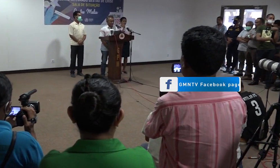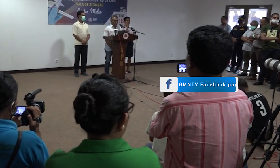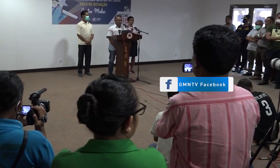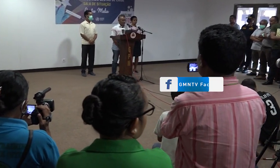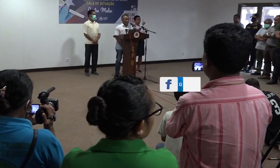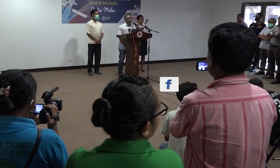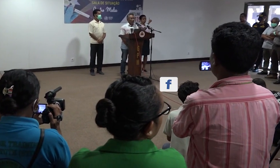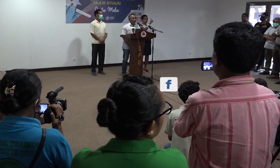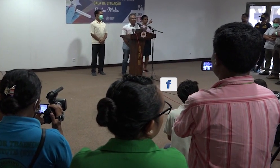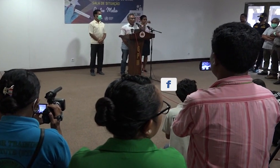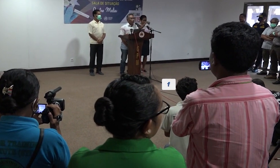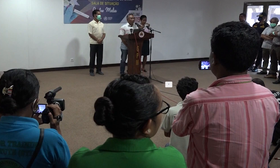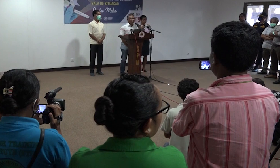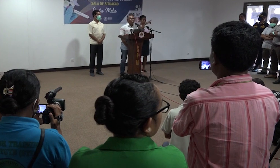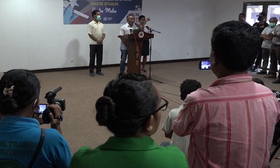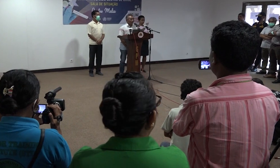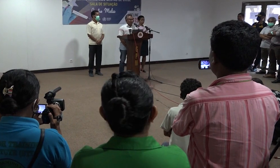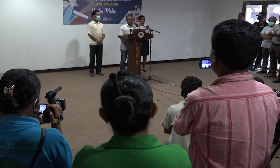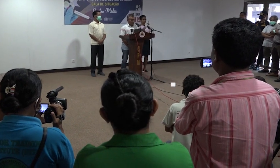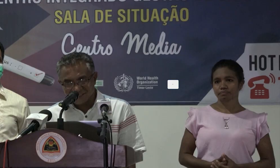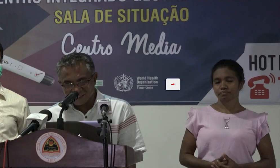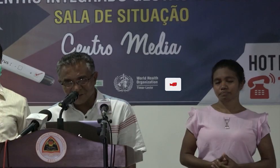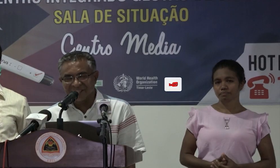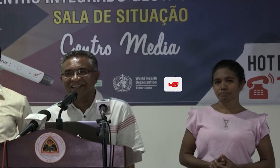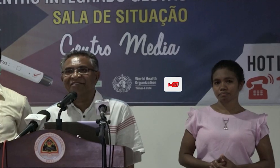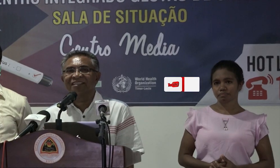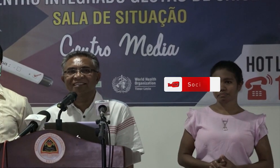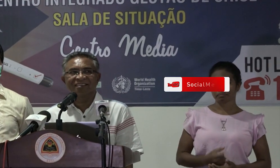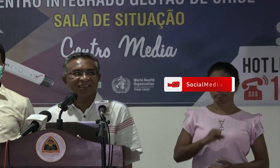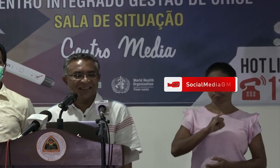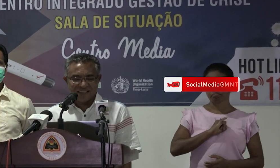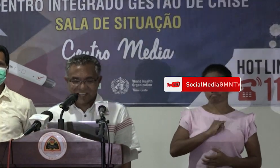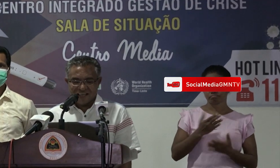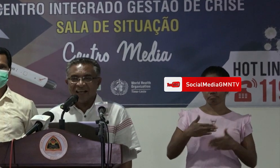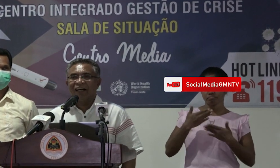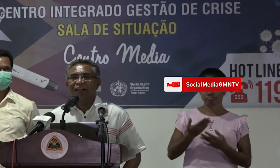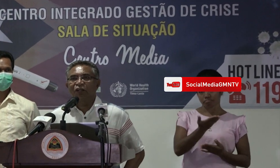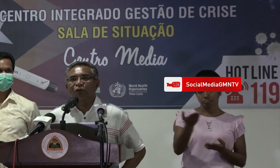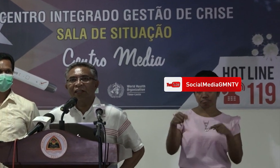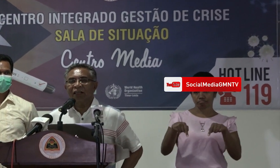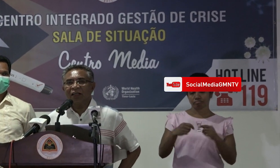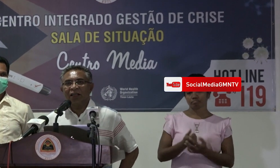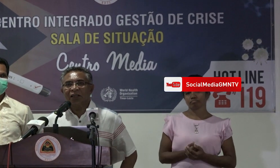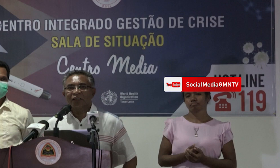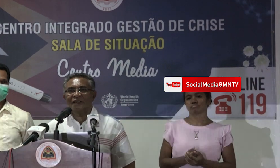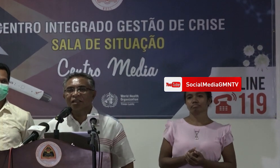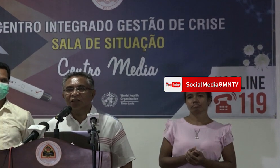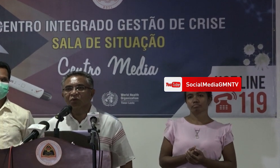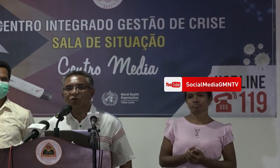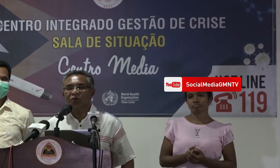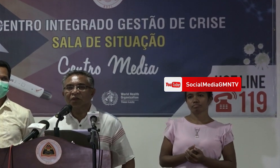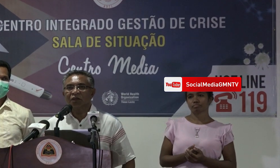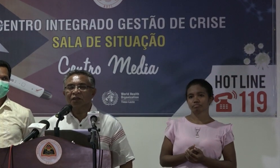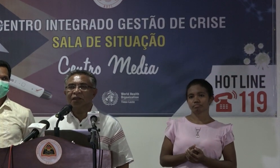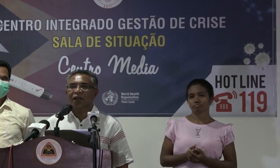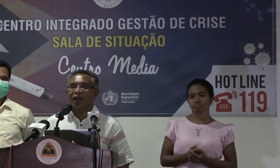Porta-voz da equipa Centro Integrados à Gestão Crise, Rui Maria de Arroso, clarifica suspeito da Covid-19, Ramuto na Entornulo